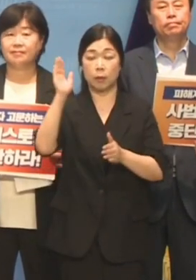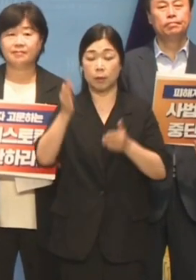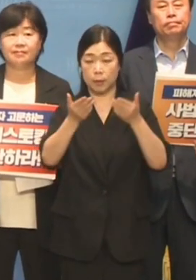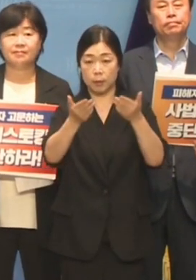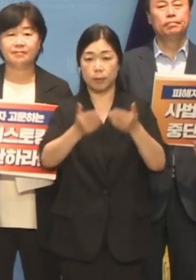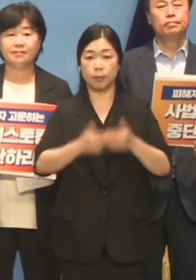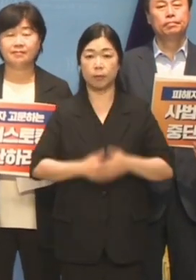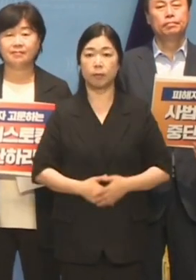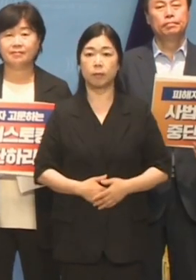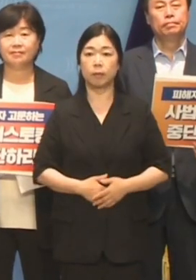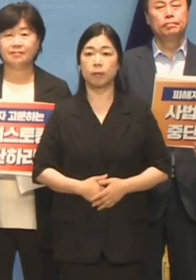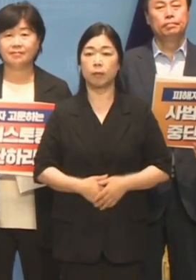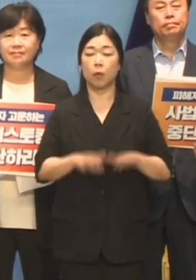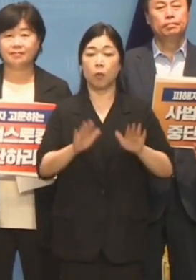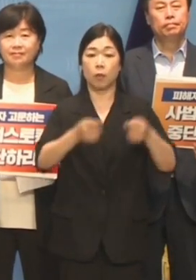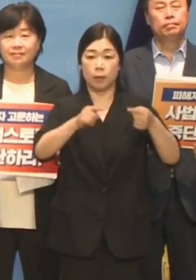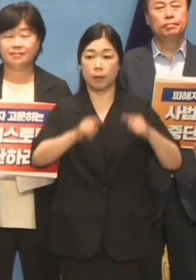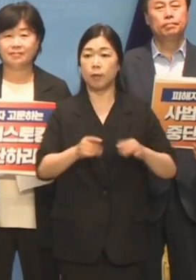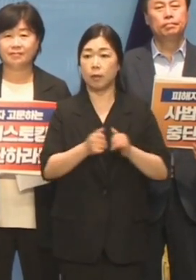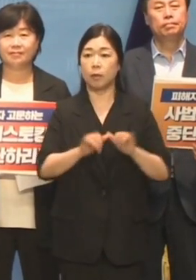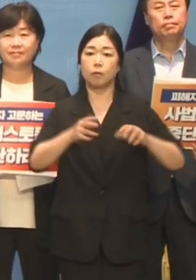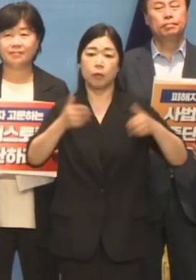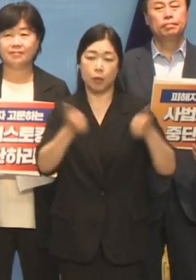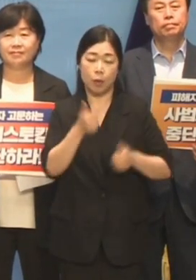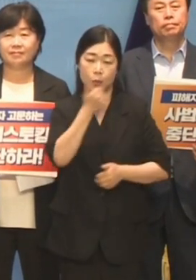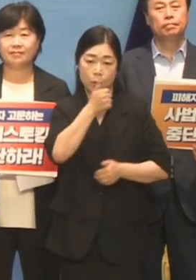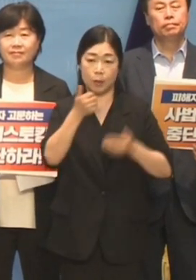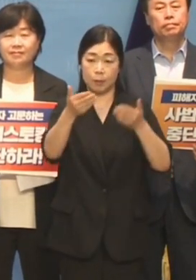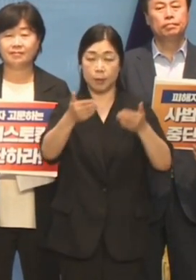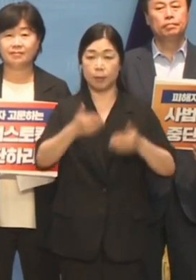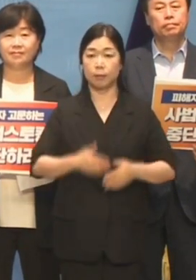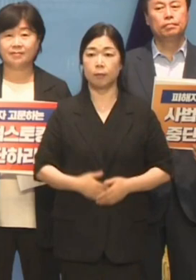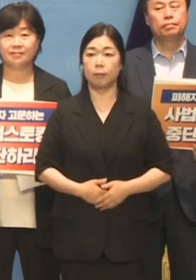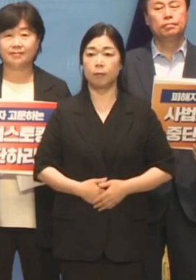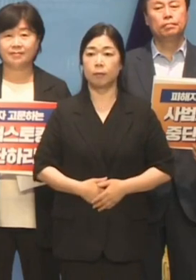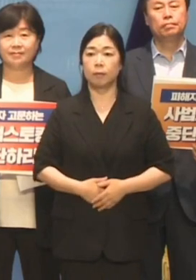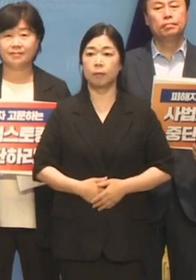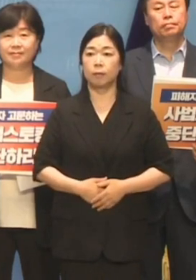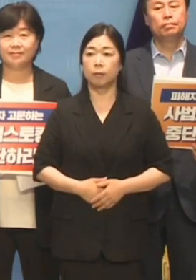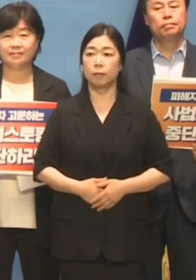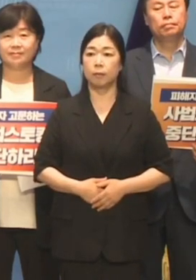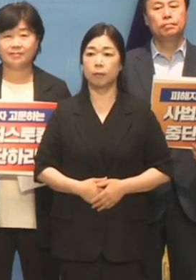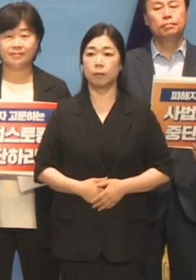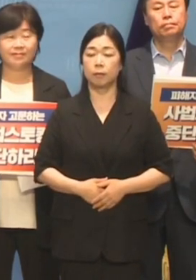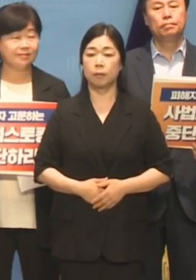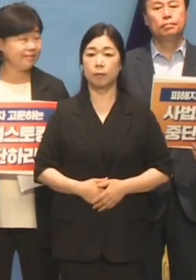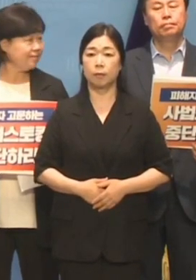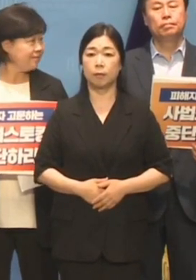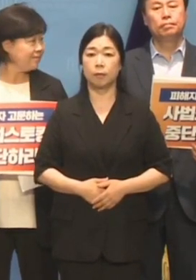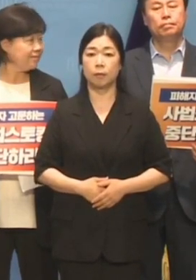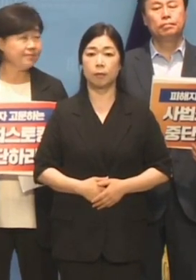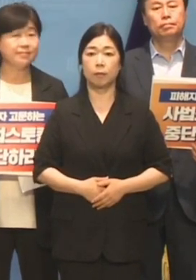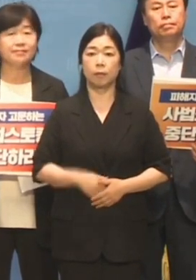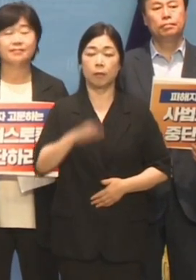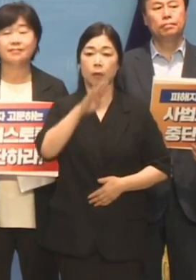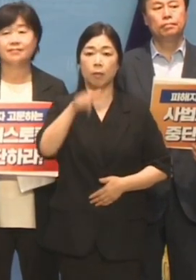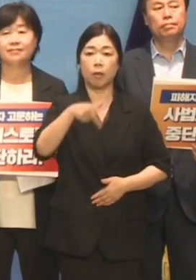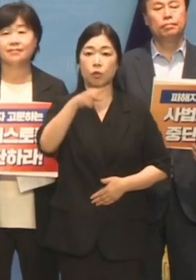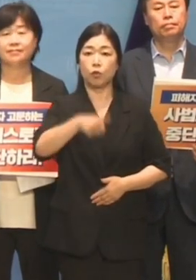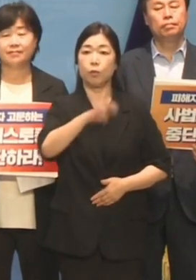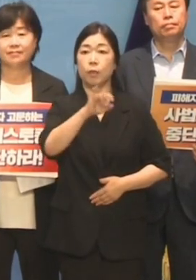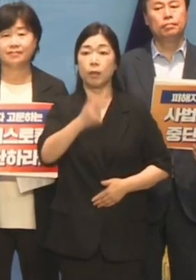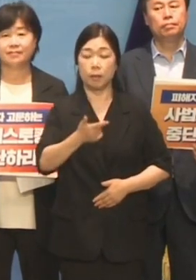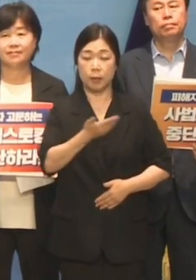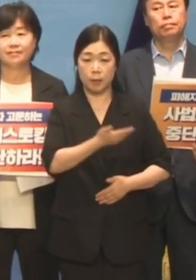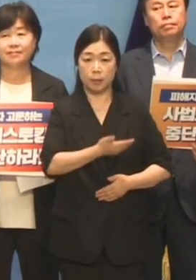자리를 마련했습니다. 오늘 참석하신 의원님들 소개해드리겠습니다. 네, 왼쪽부터 박주민